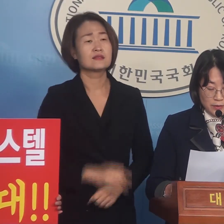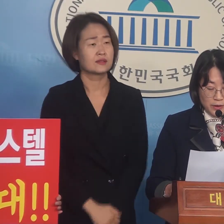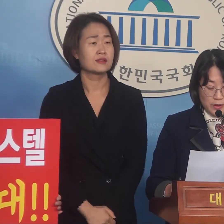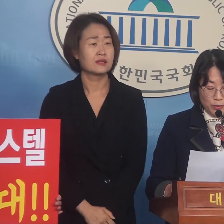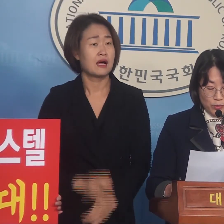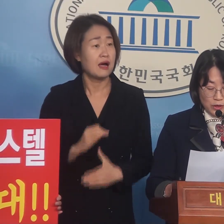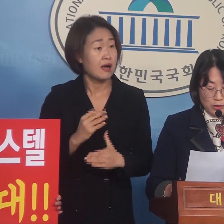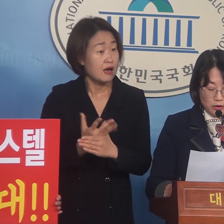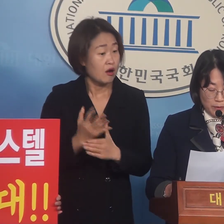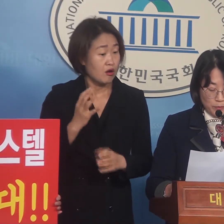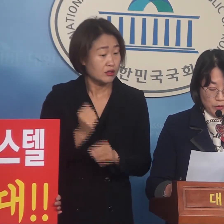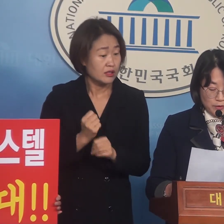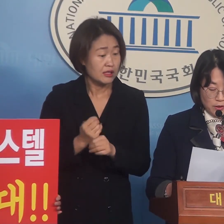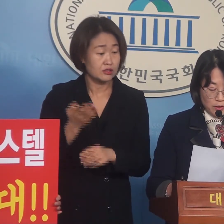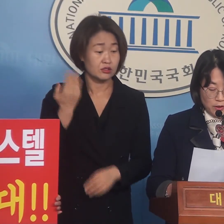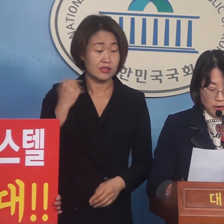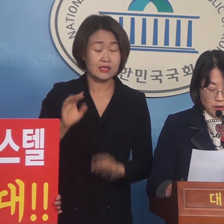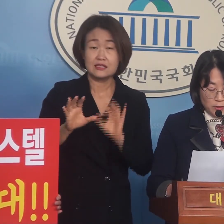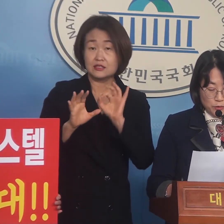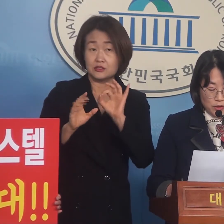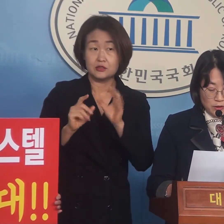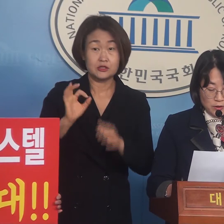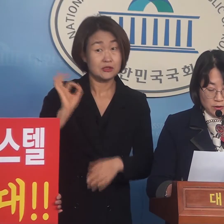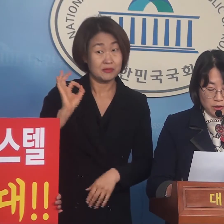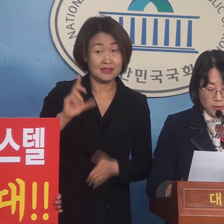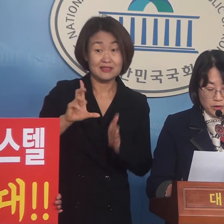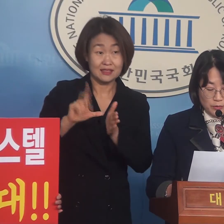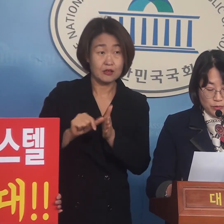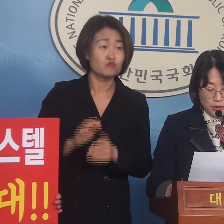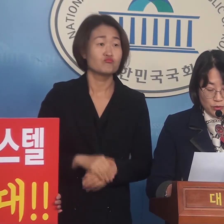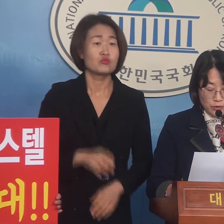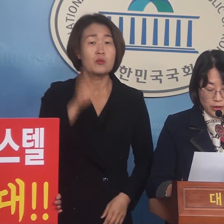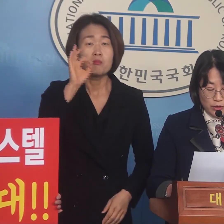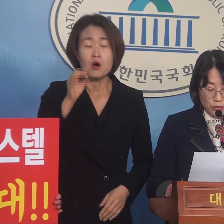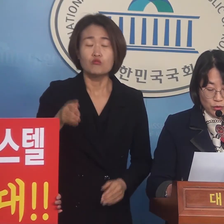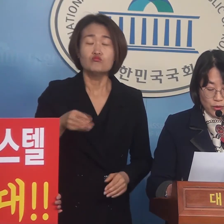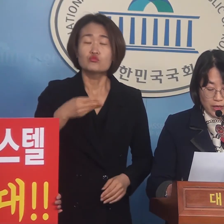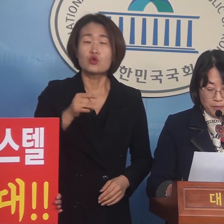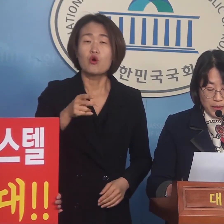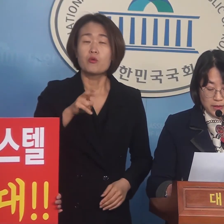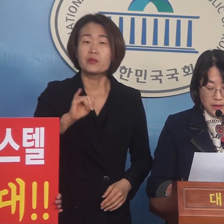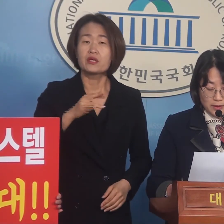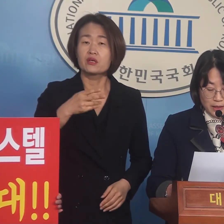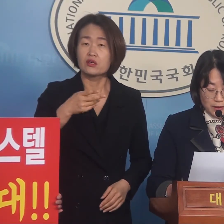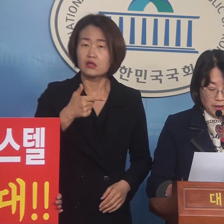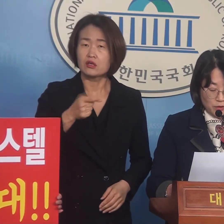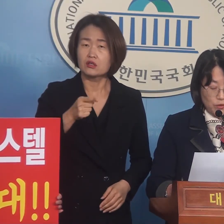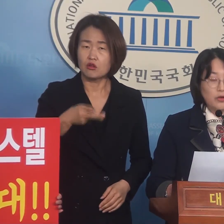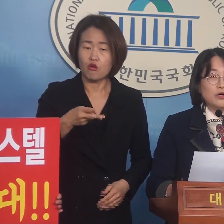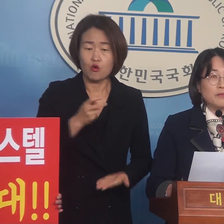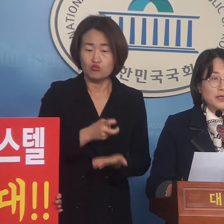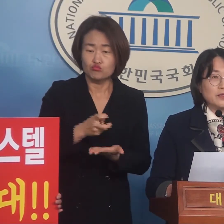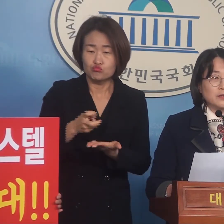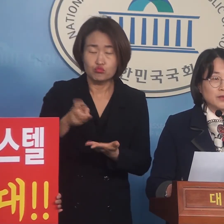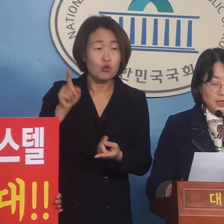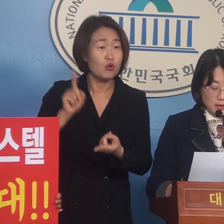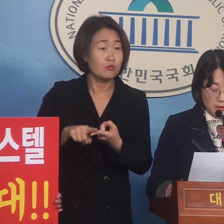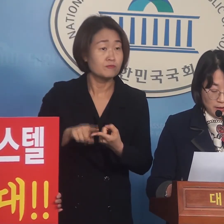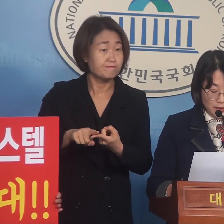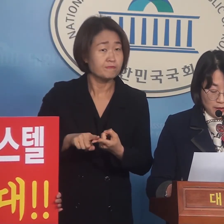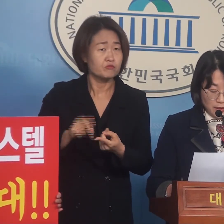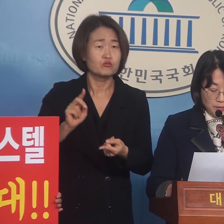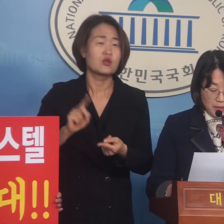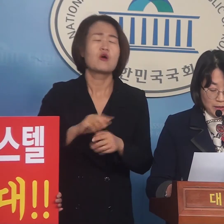지난 10일 보도자료를 배포해서 이 부지는 터미널 부지로서의 용도가 폐지된 상태라고